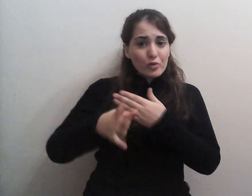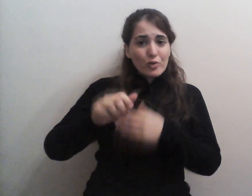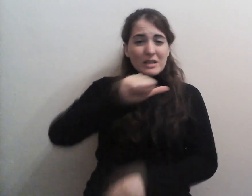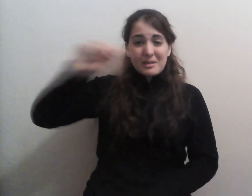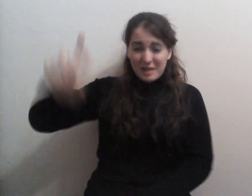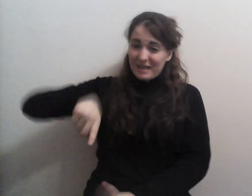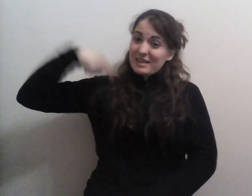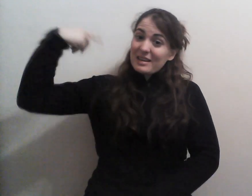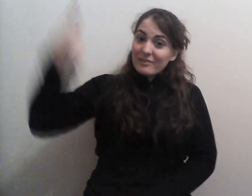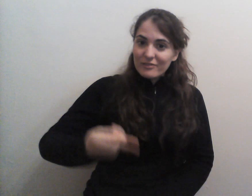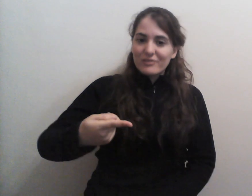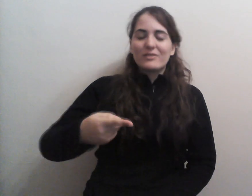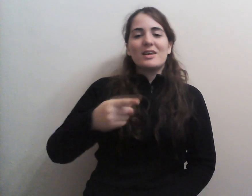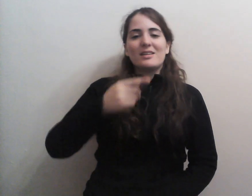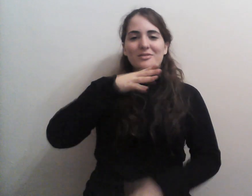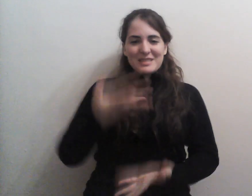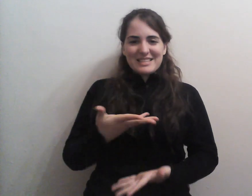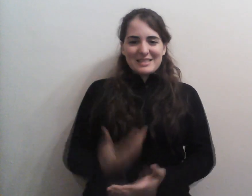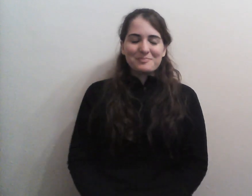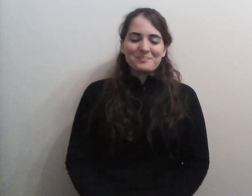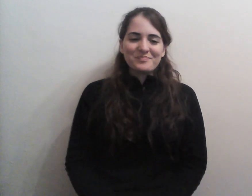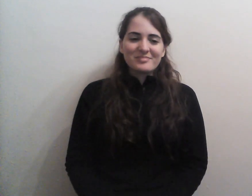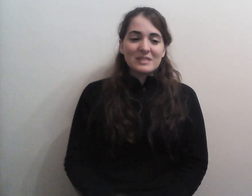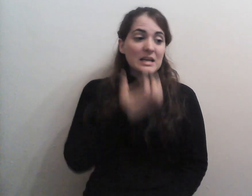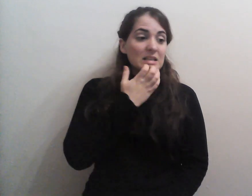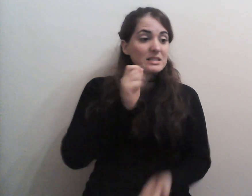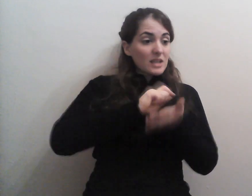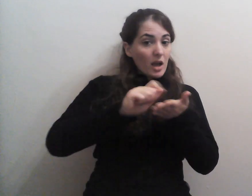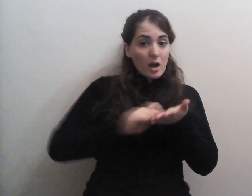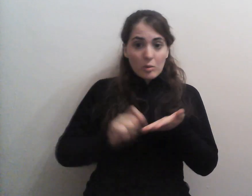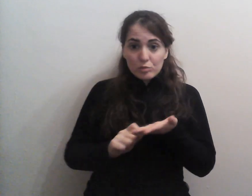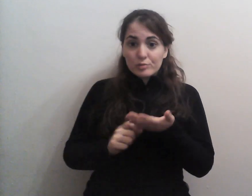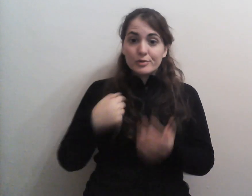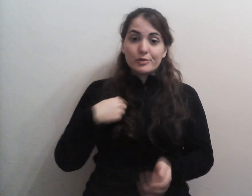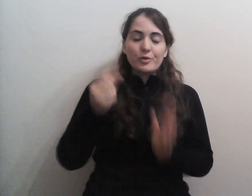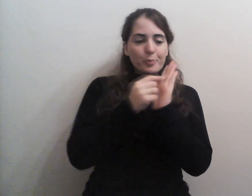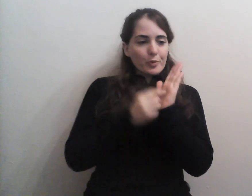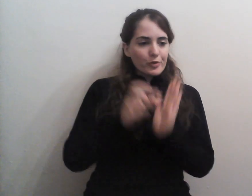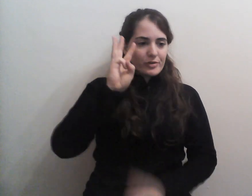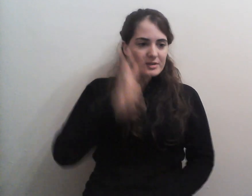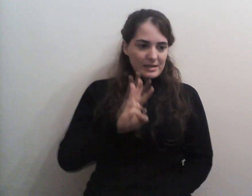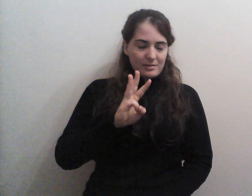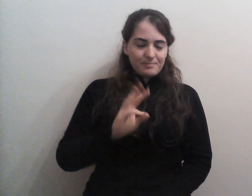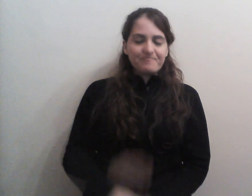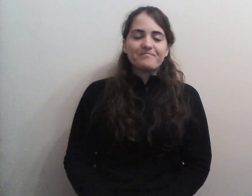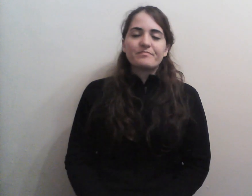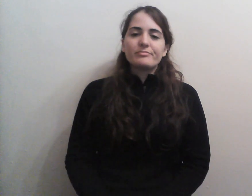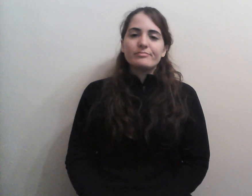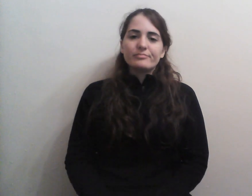el versículo 5 será con el presente. De nuevo, si estás tomando apuntes, tengo tres puntos en este mensaje de hoy que vamos a sacar del texto. Punto